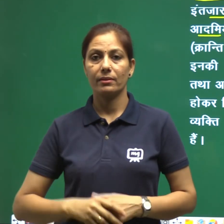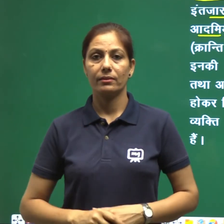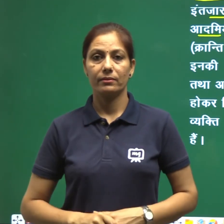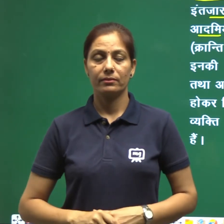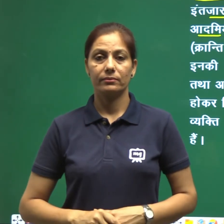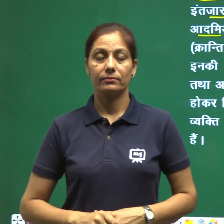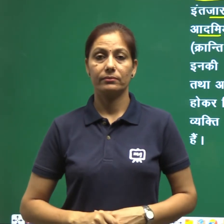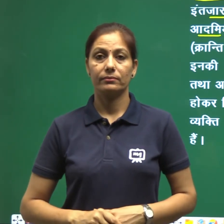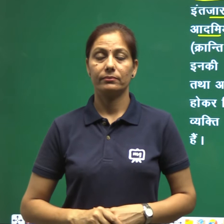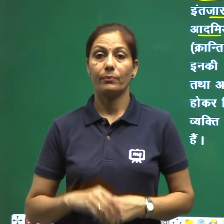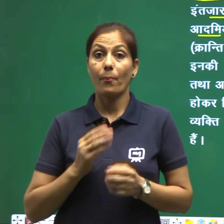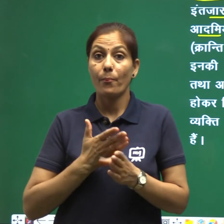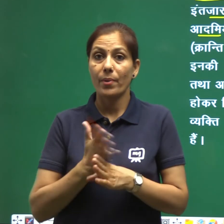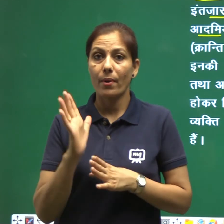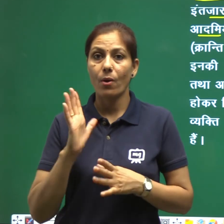असर